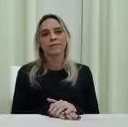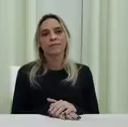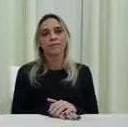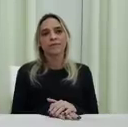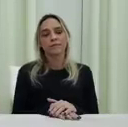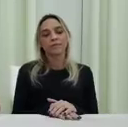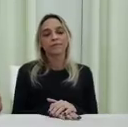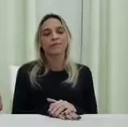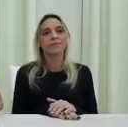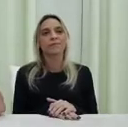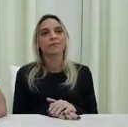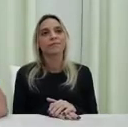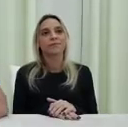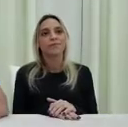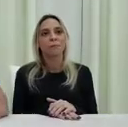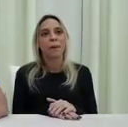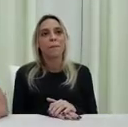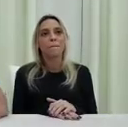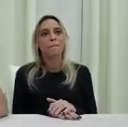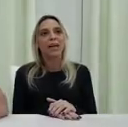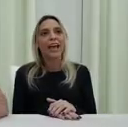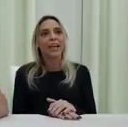porque começou.